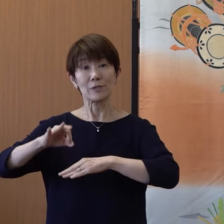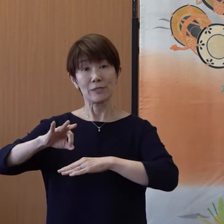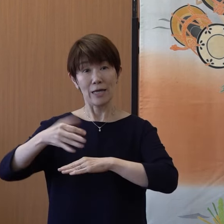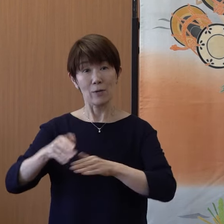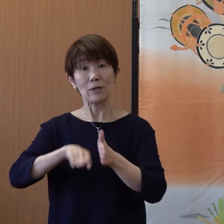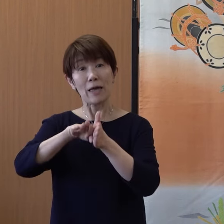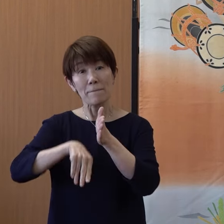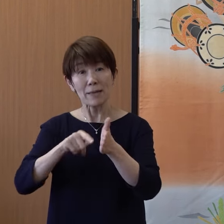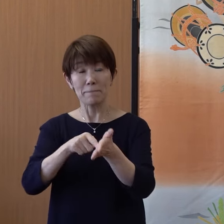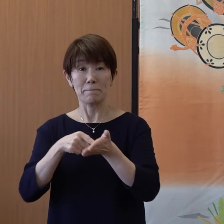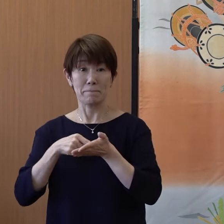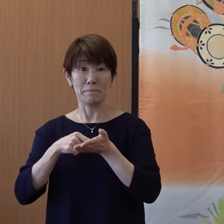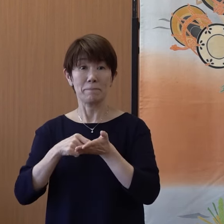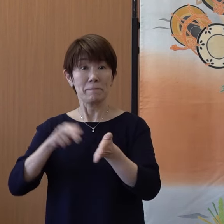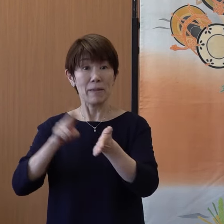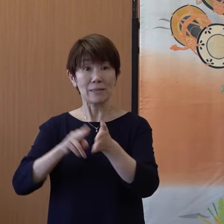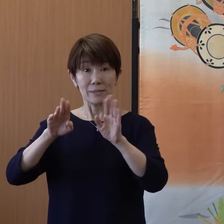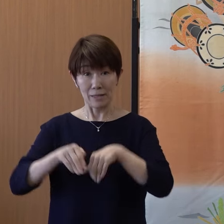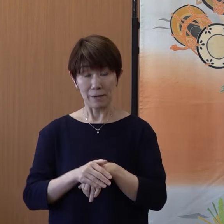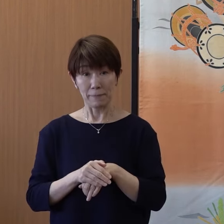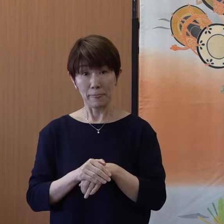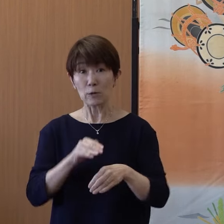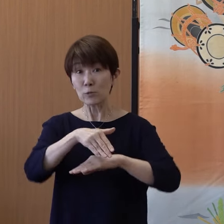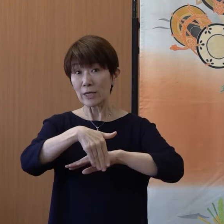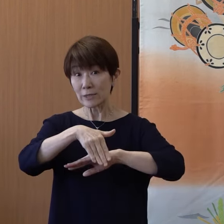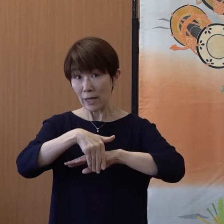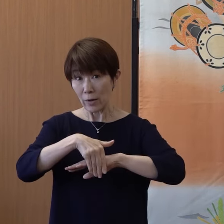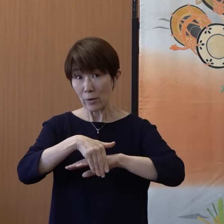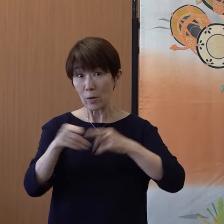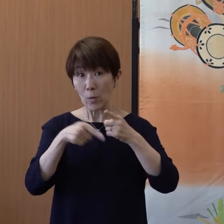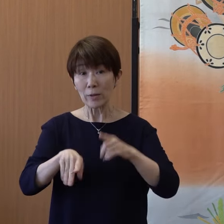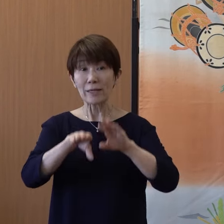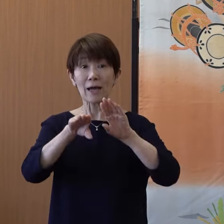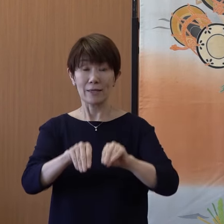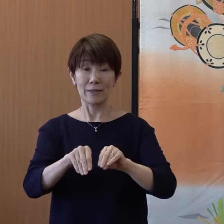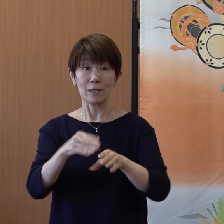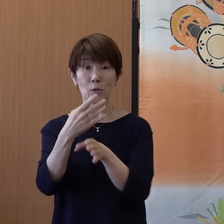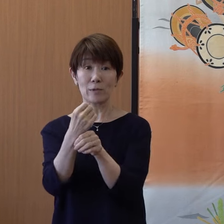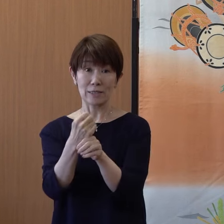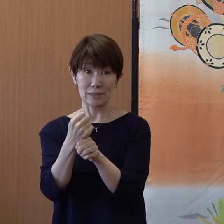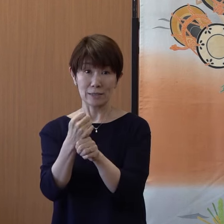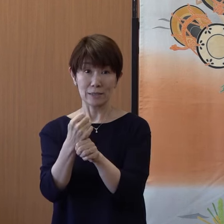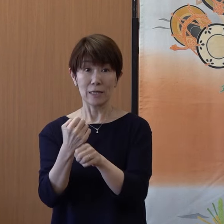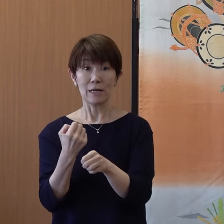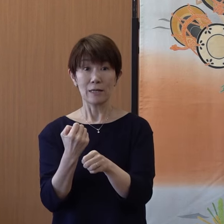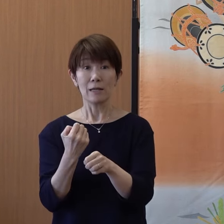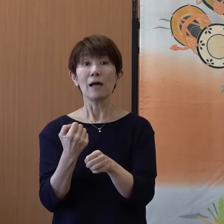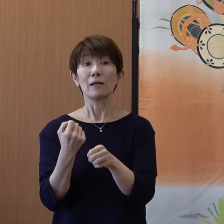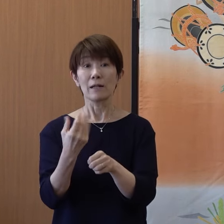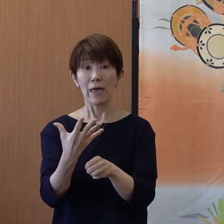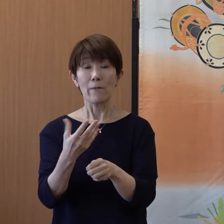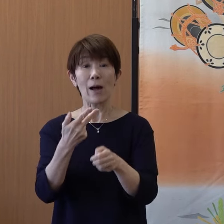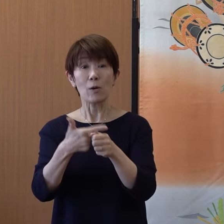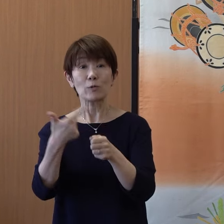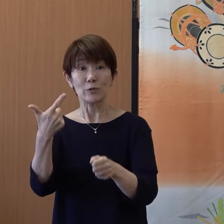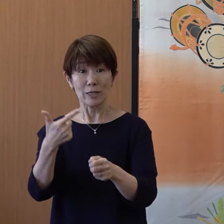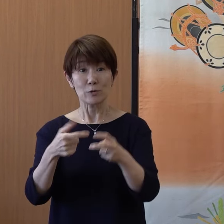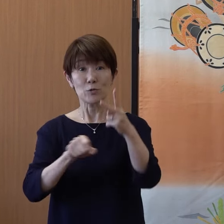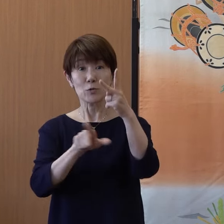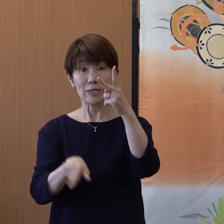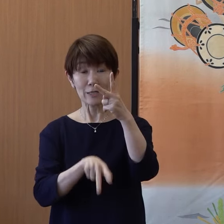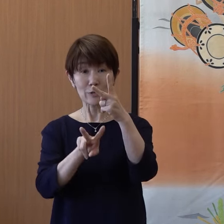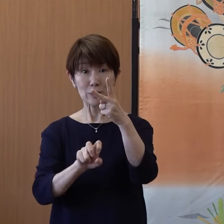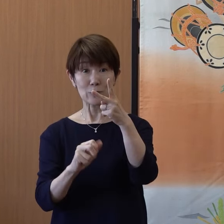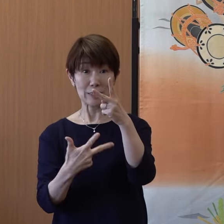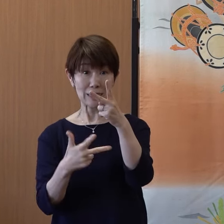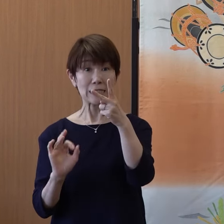請の受付は公費解体等の受付期間と同じ令和6年12月27日までの